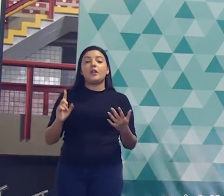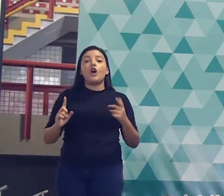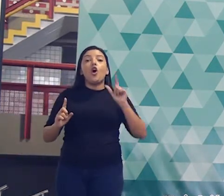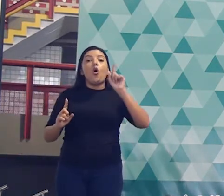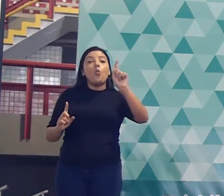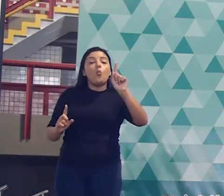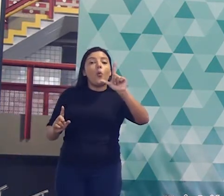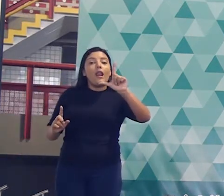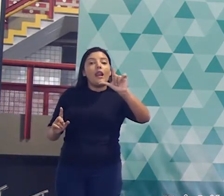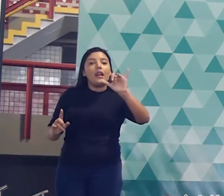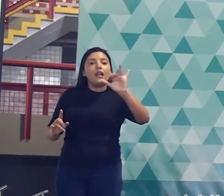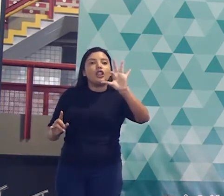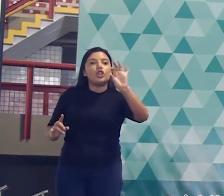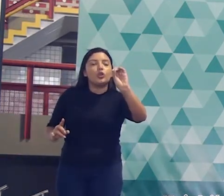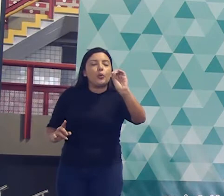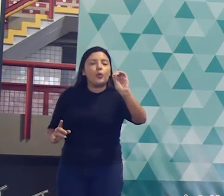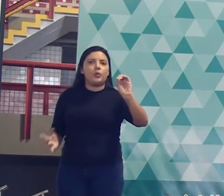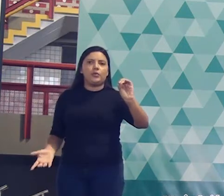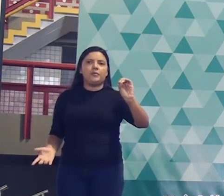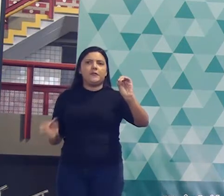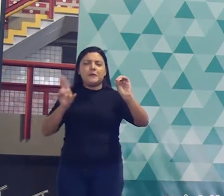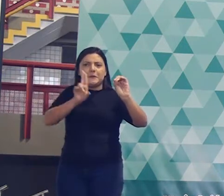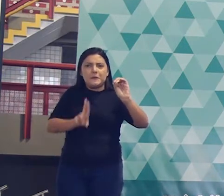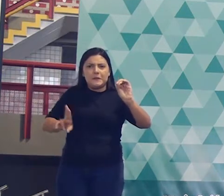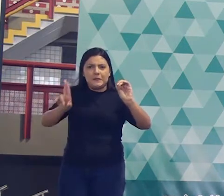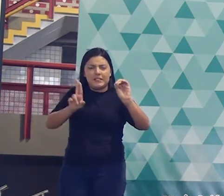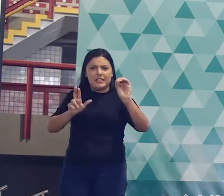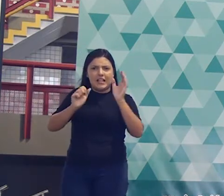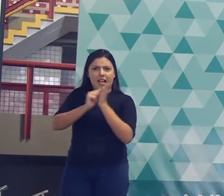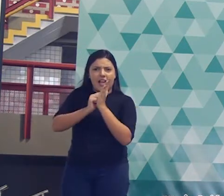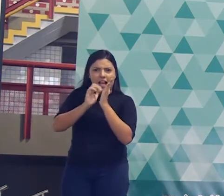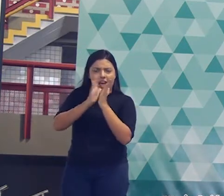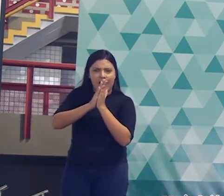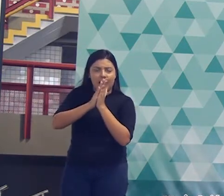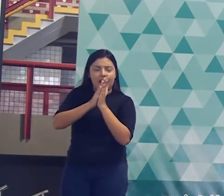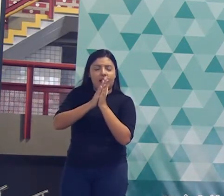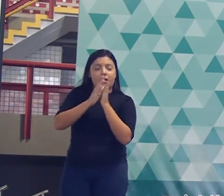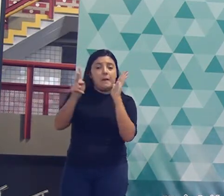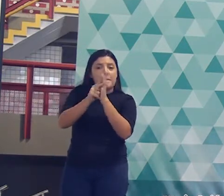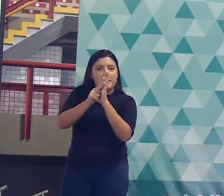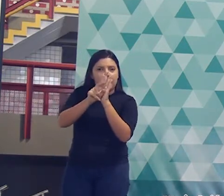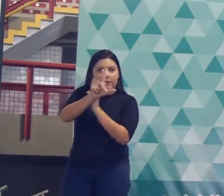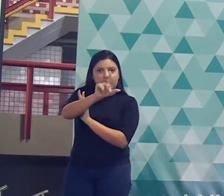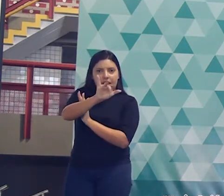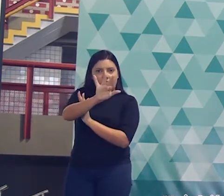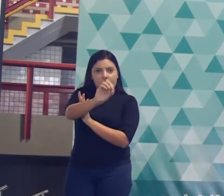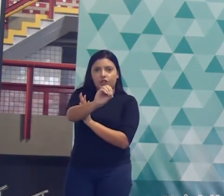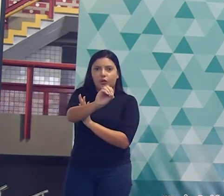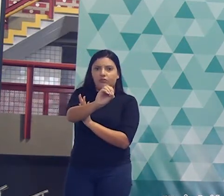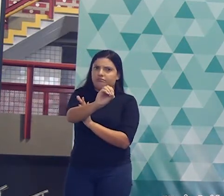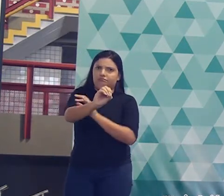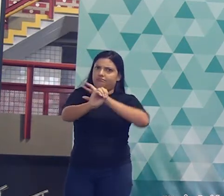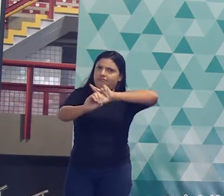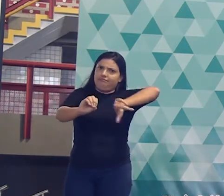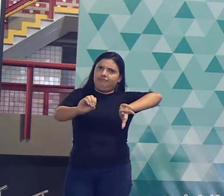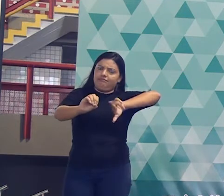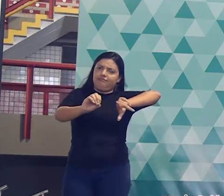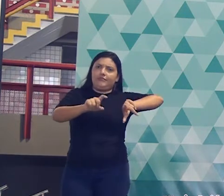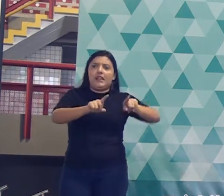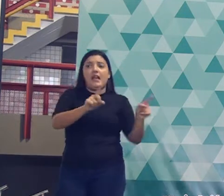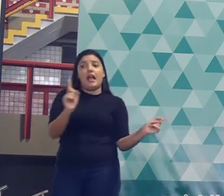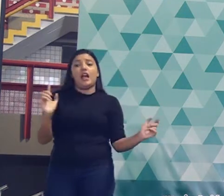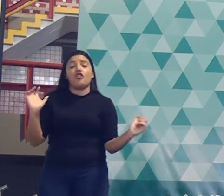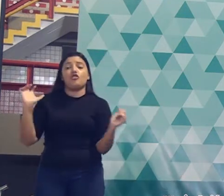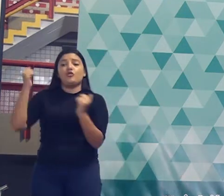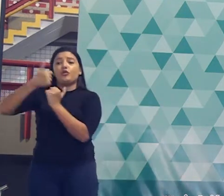litro. Só que eu não vou utilizar a notação litro. Eu vou utilizar a notação gramas. Aleluia. E